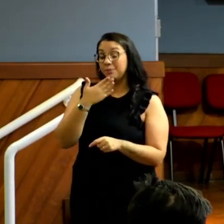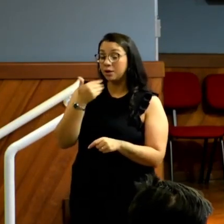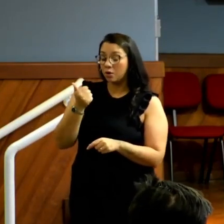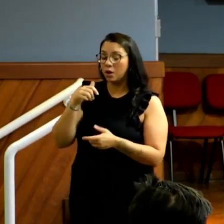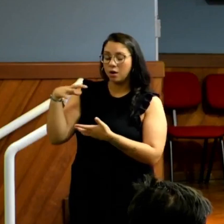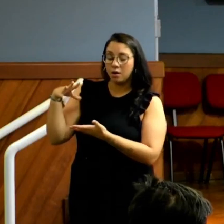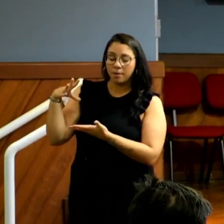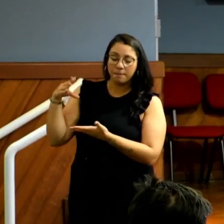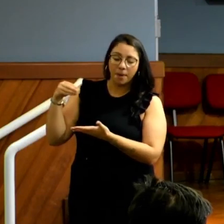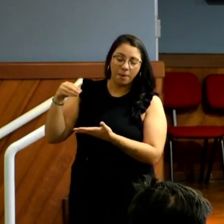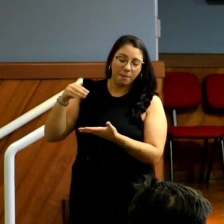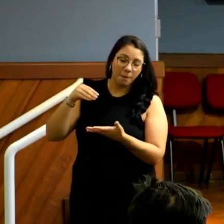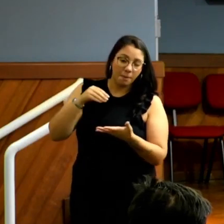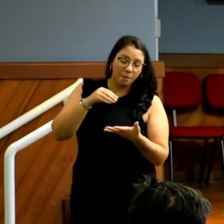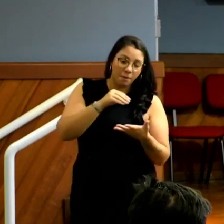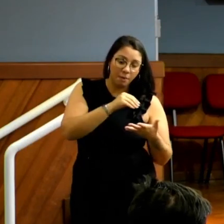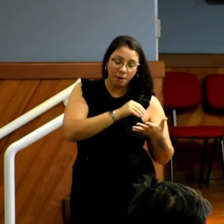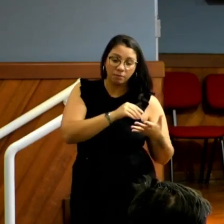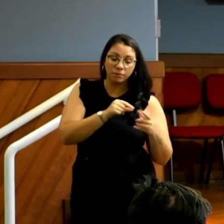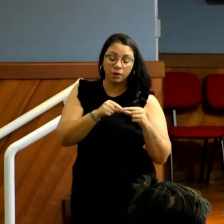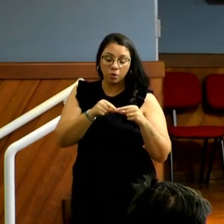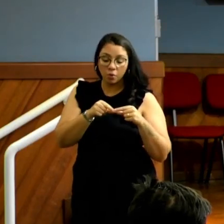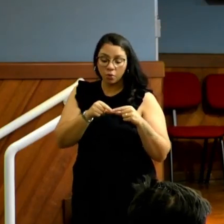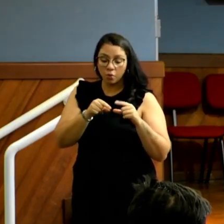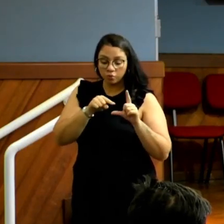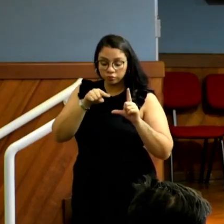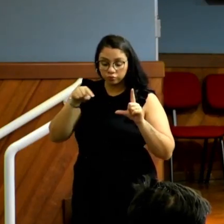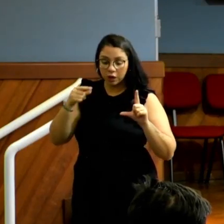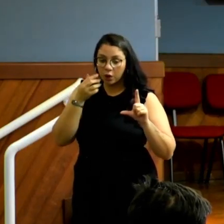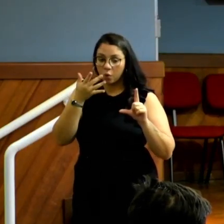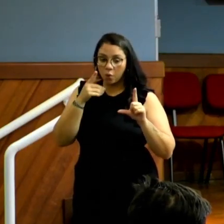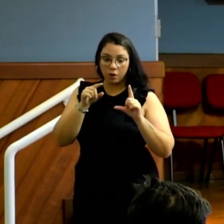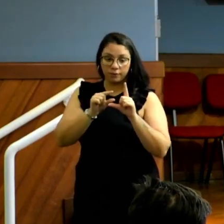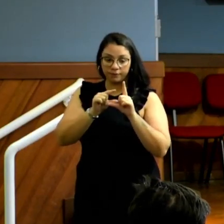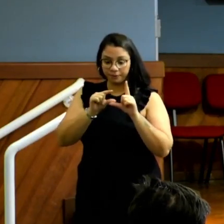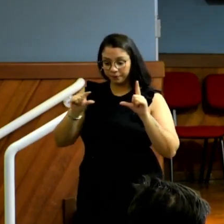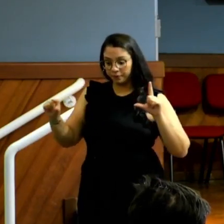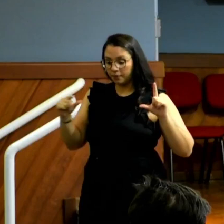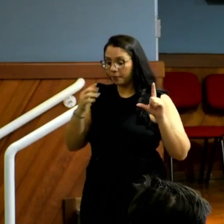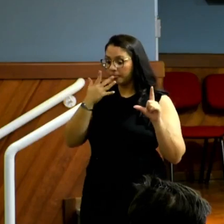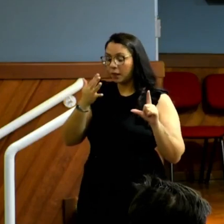tudo ou fotografar tudo com régua de cor, com escala cromática. Porque aí você